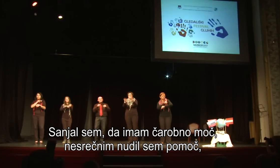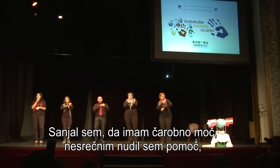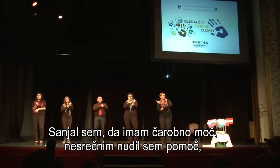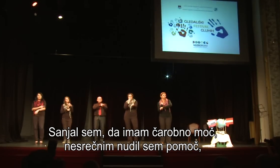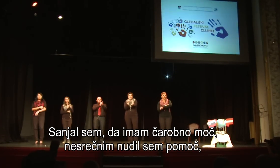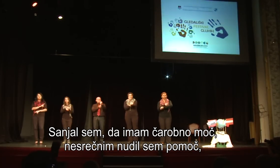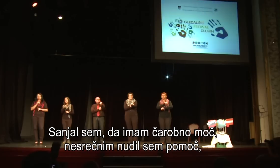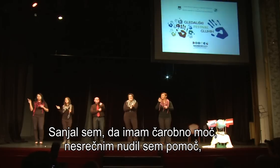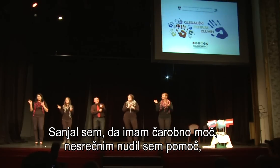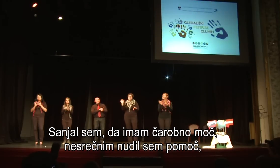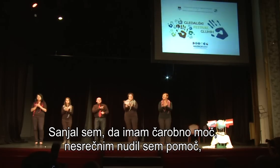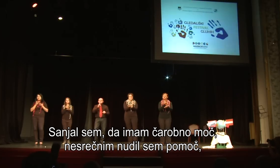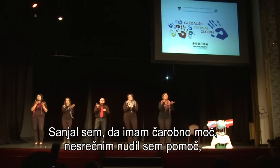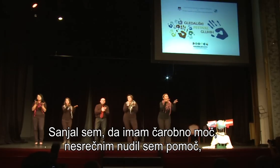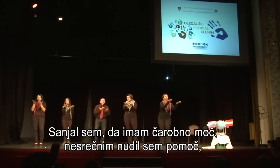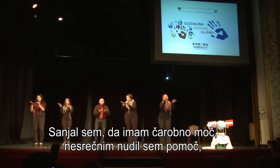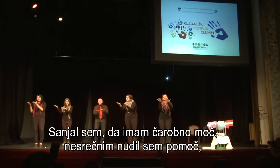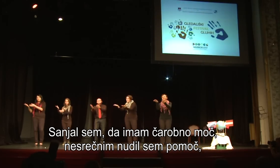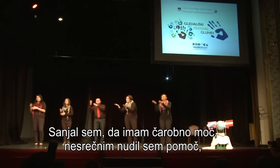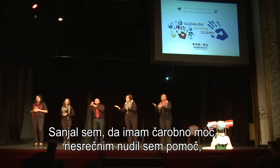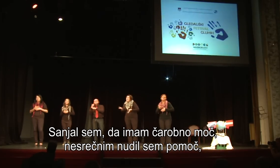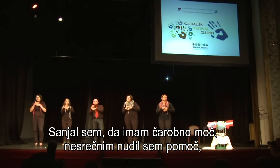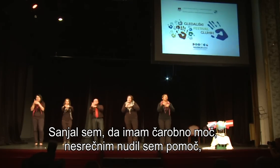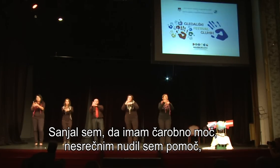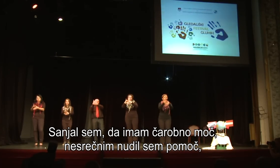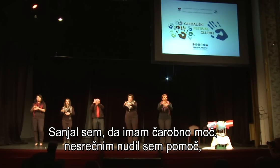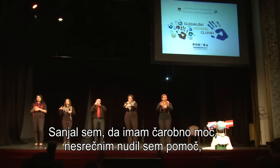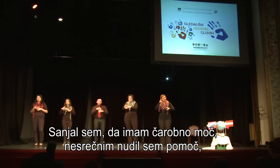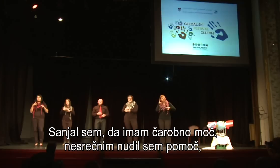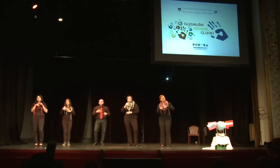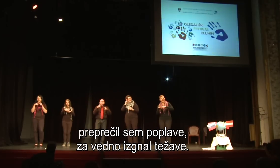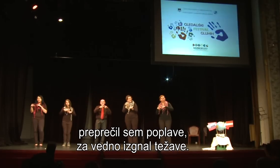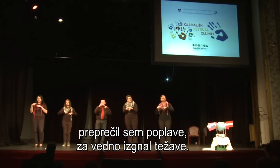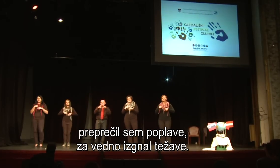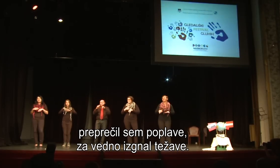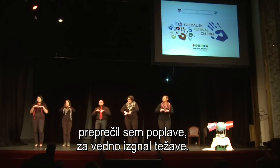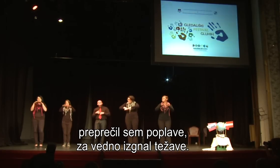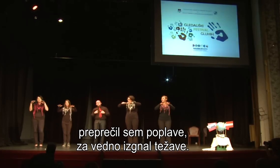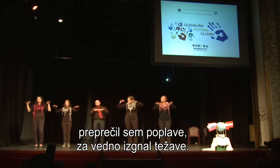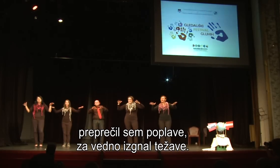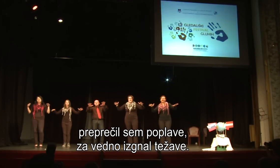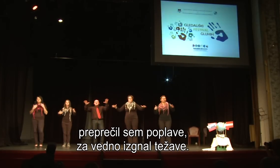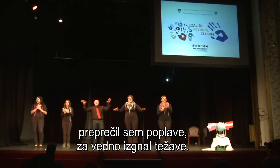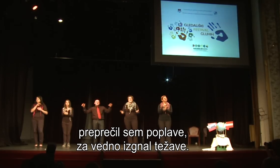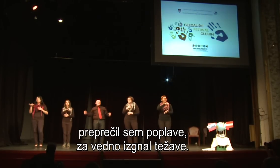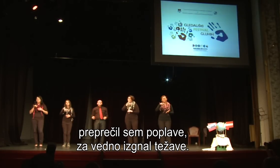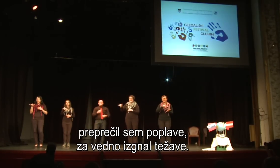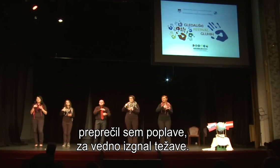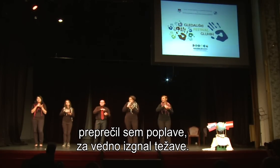čarobno moč, nesreči nudil pomoč, preprečil sem poplave, zavedno je